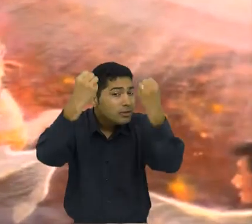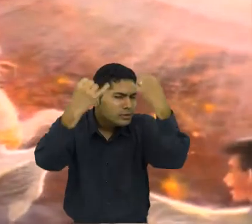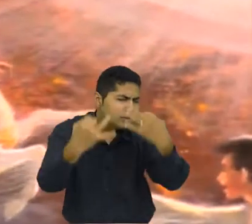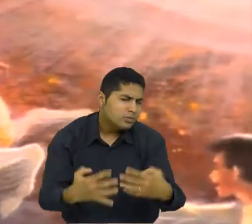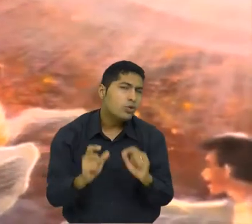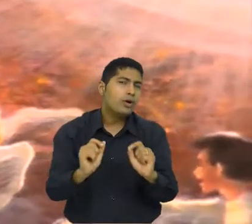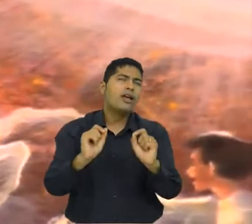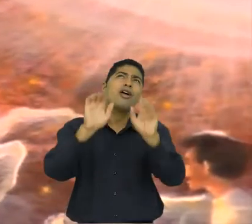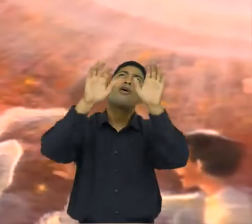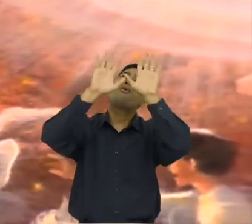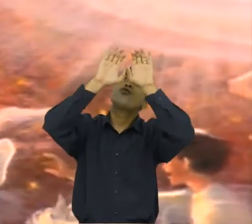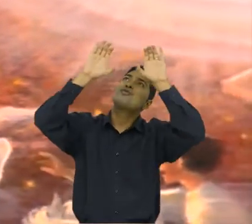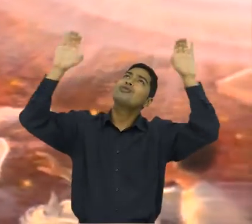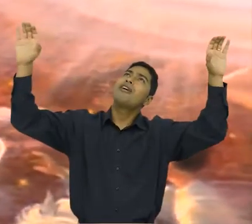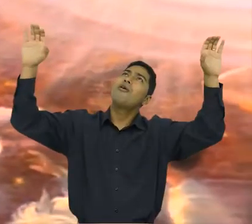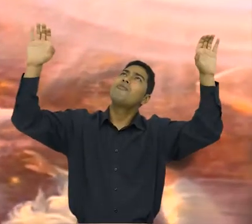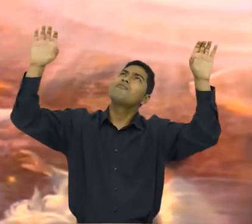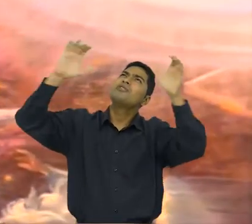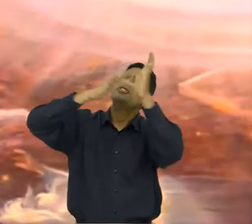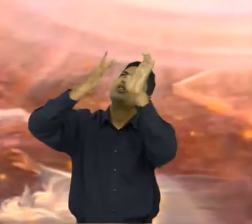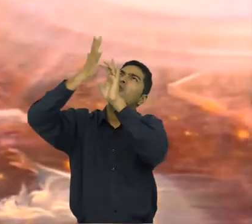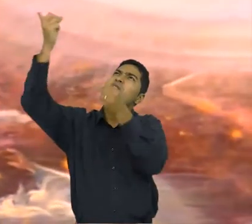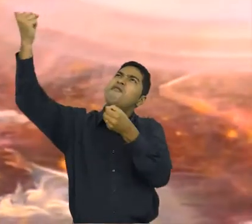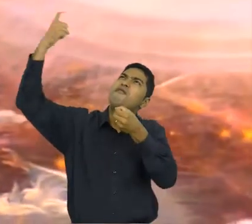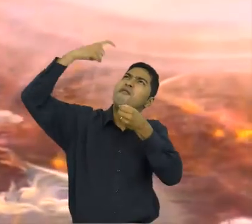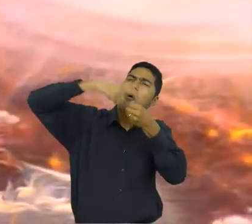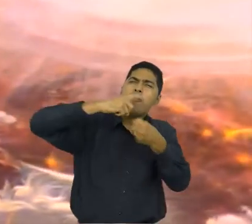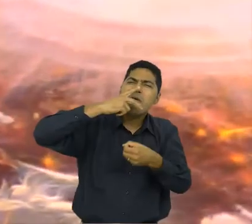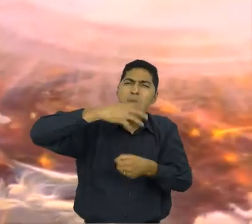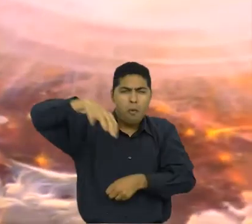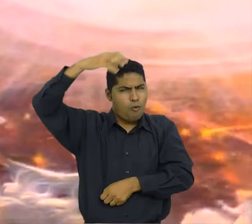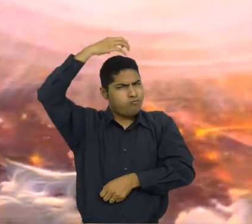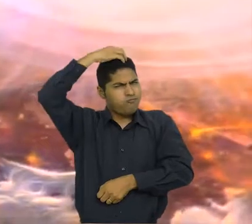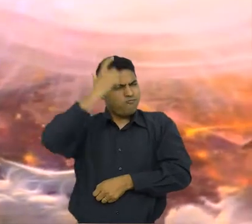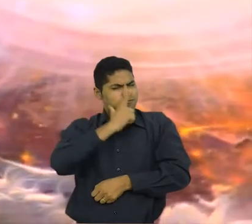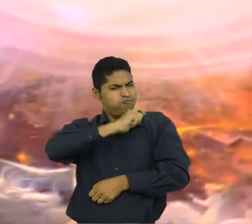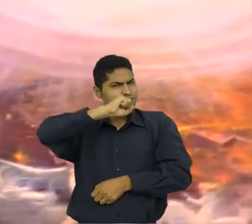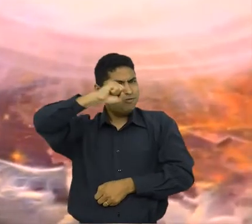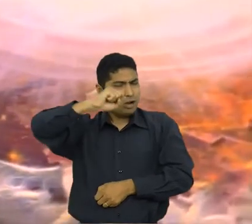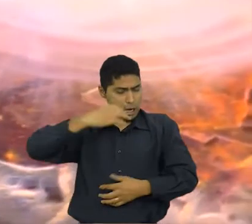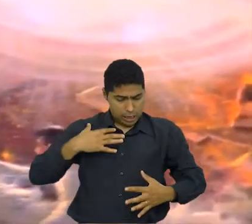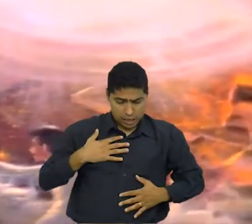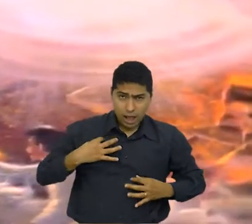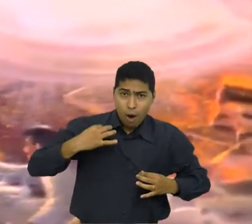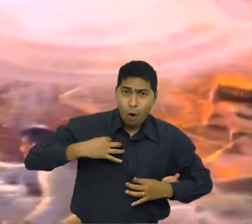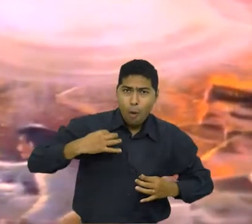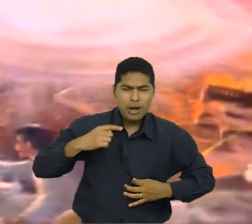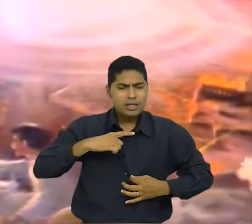se abrirão, Jesus voltará à terra como Rei vitorioso e Juiz perfeito. Em suas vestes estará escrito Rei dos Reis, Senhor